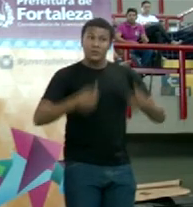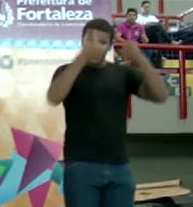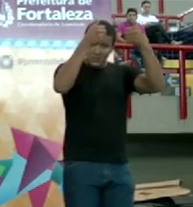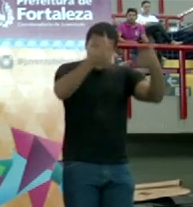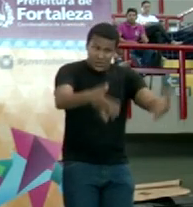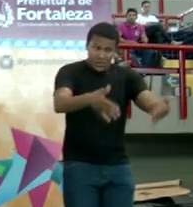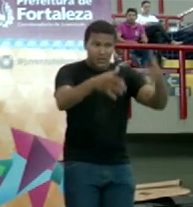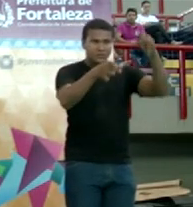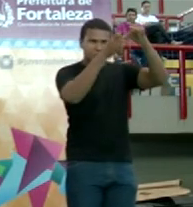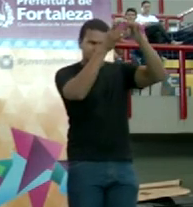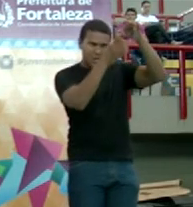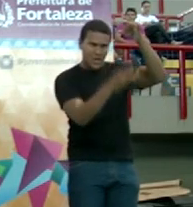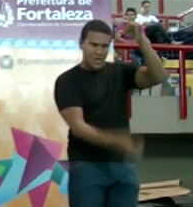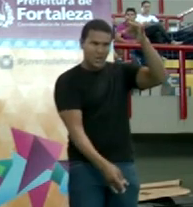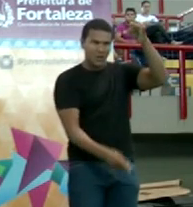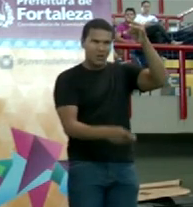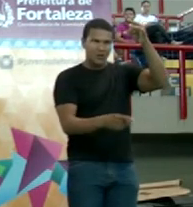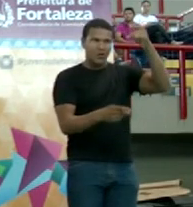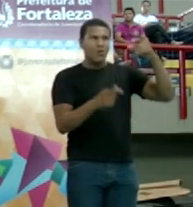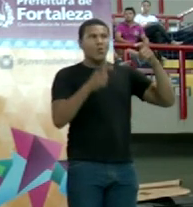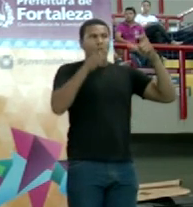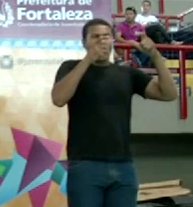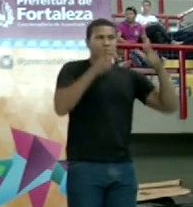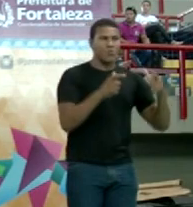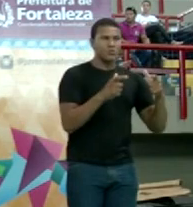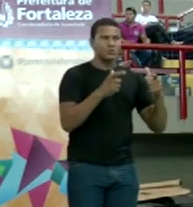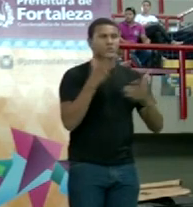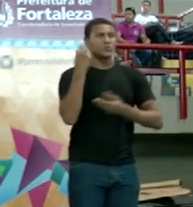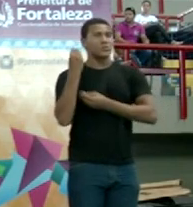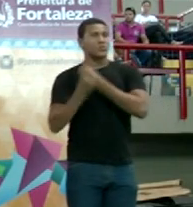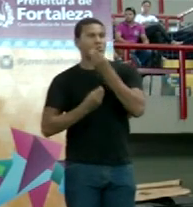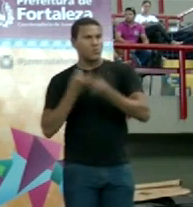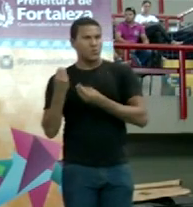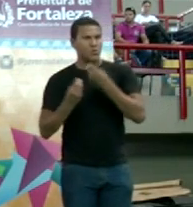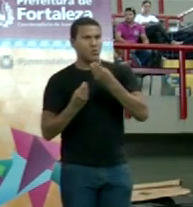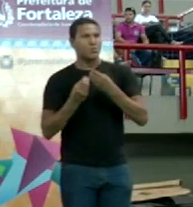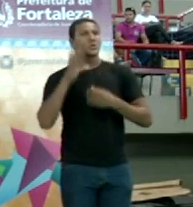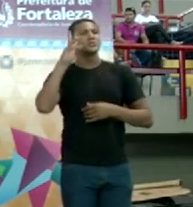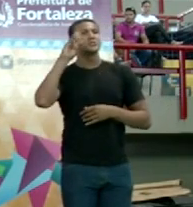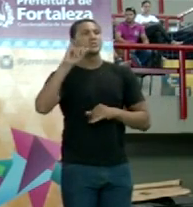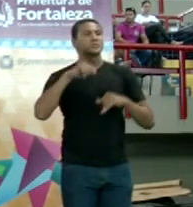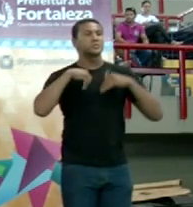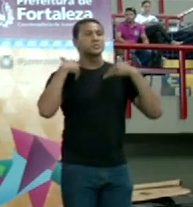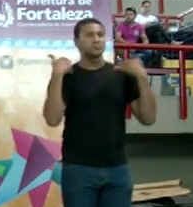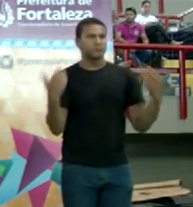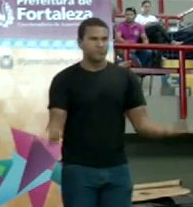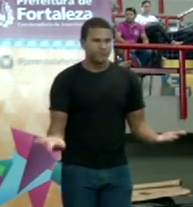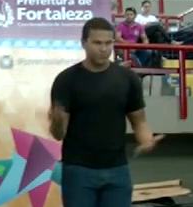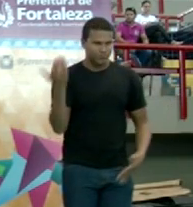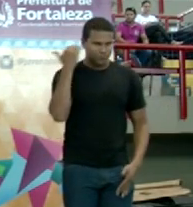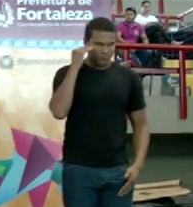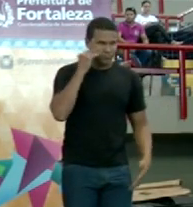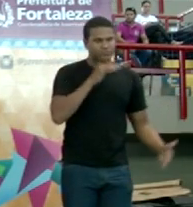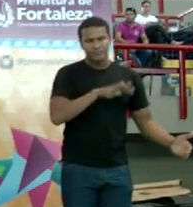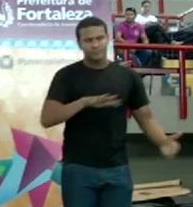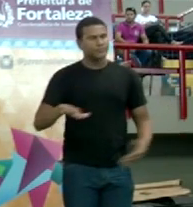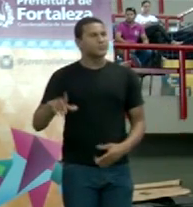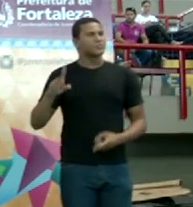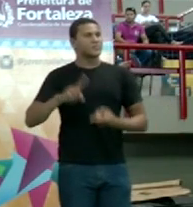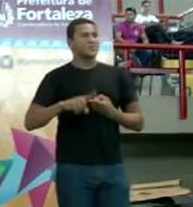onde, quando, como essa coisa vai ser feita. Tá? Quando usar a